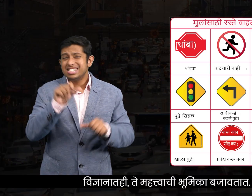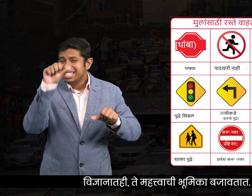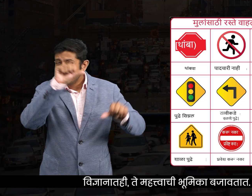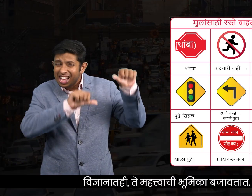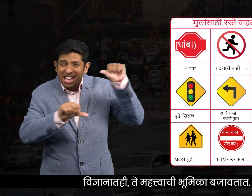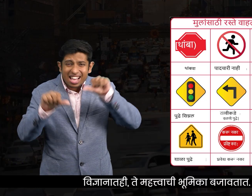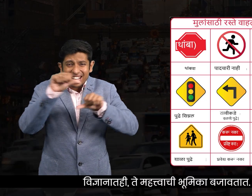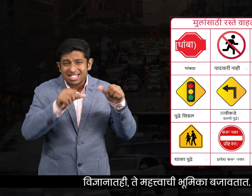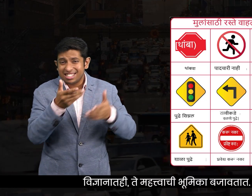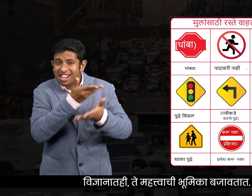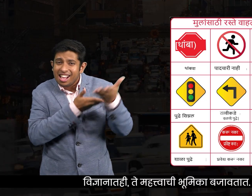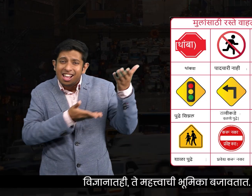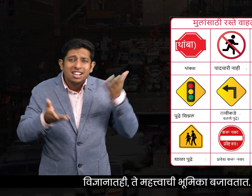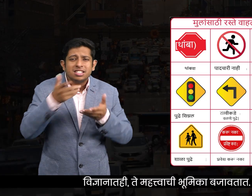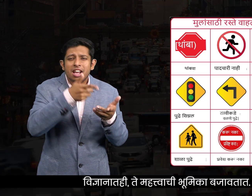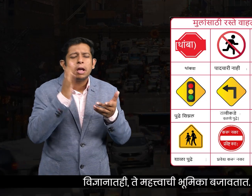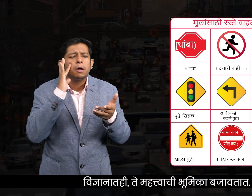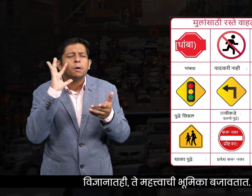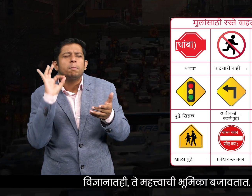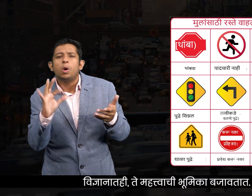विज्ञानातही ते महत्वाची भूमिका बजावतात बरं का.